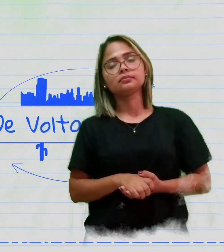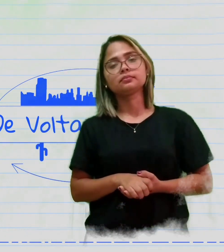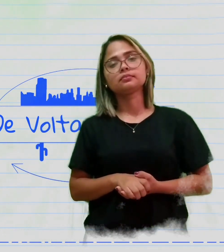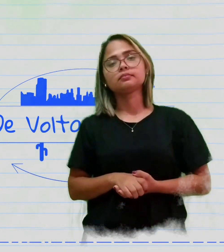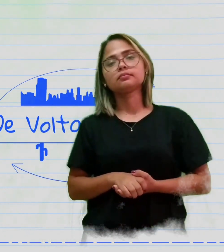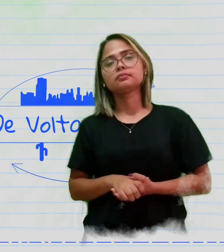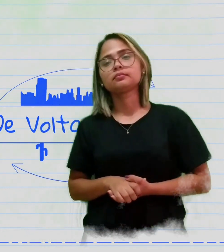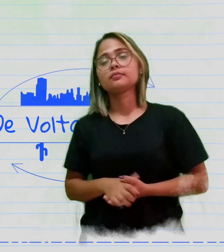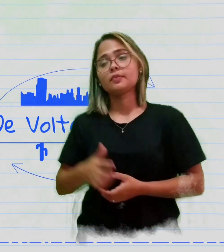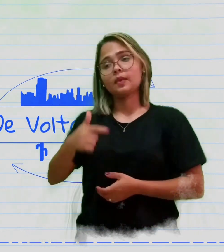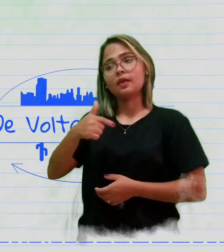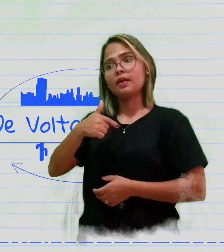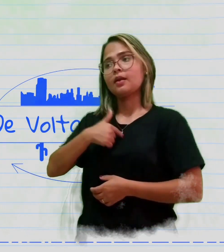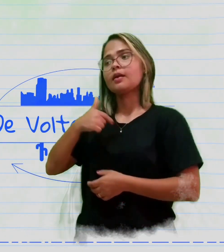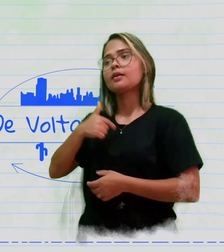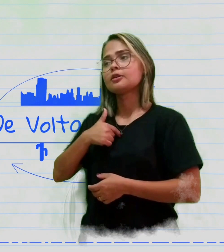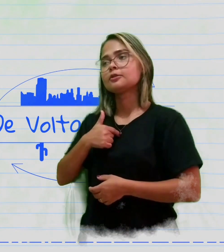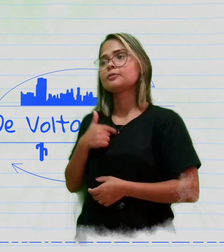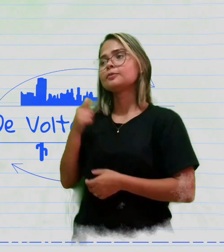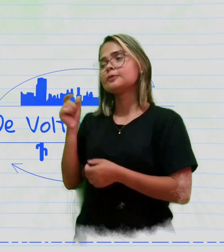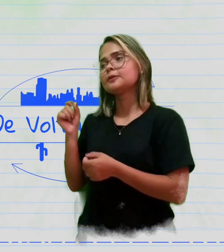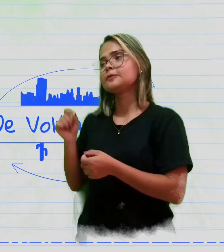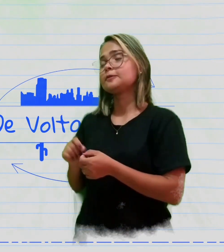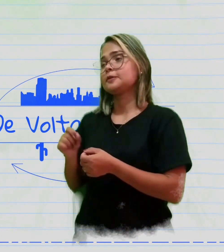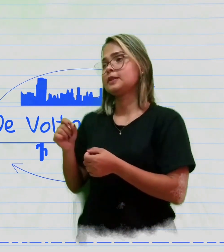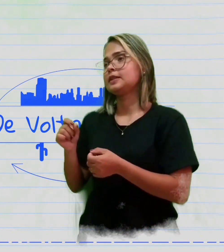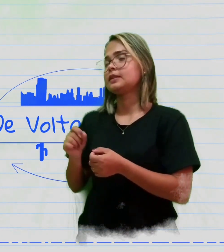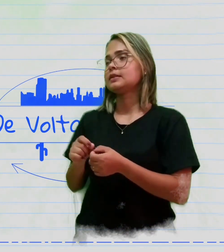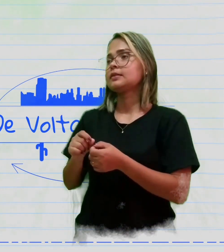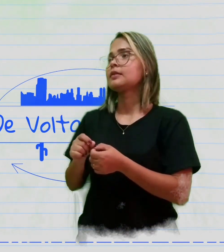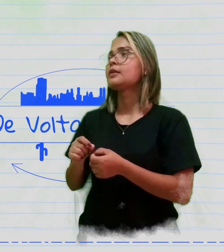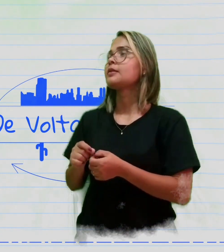Chief.